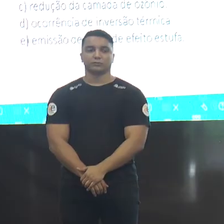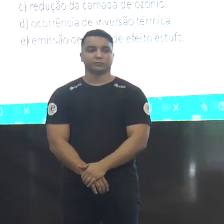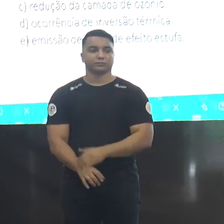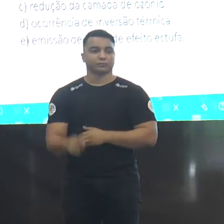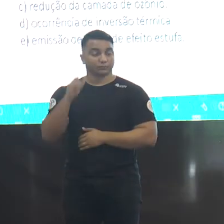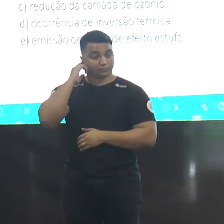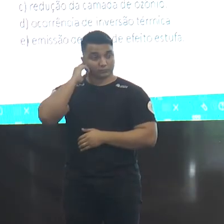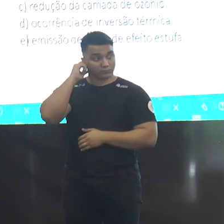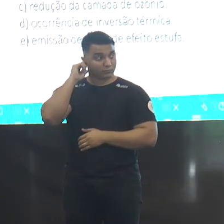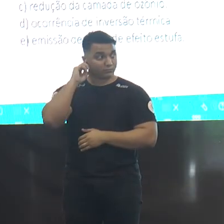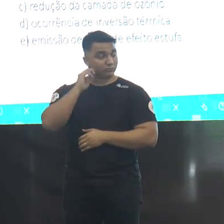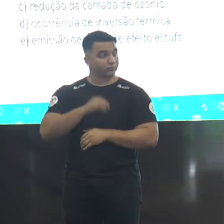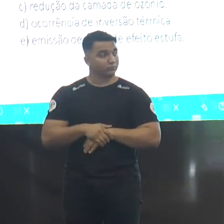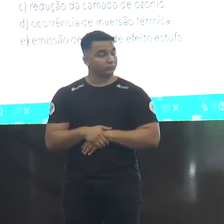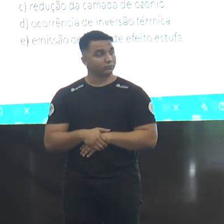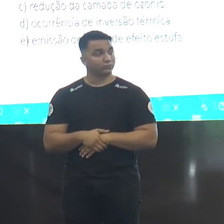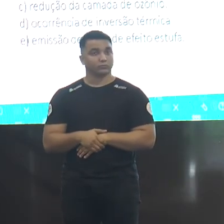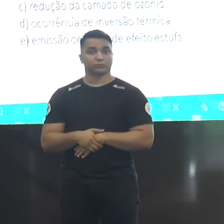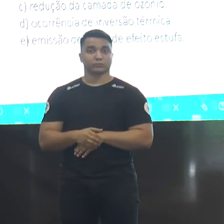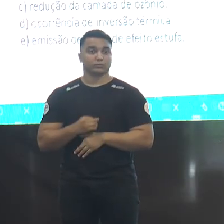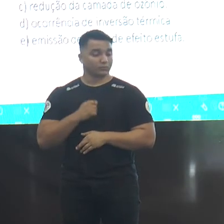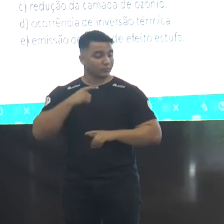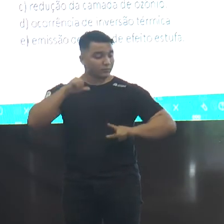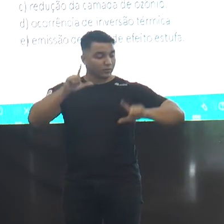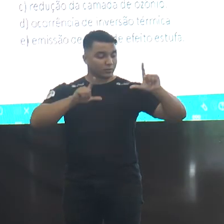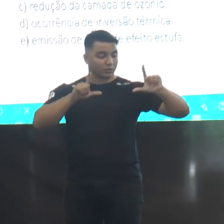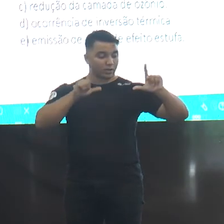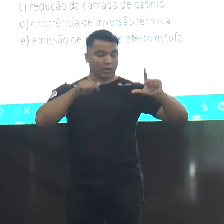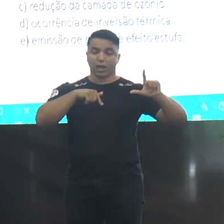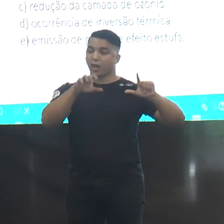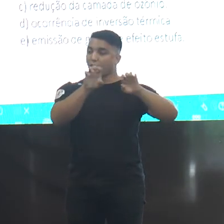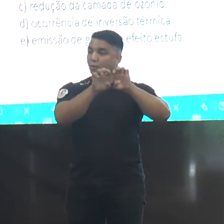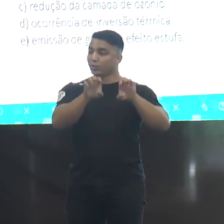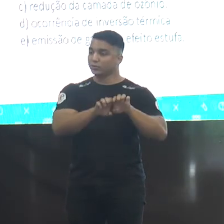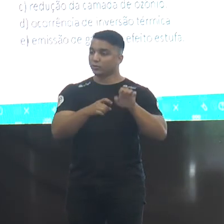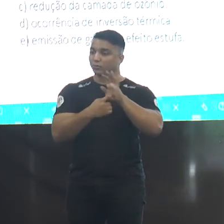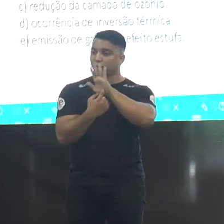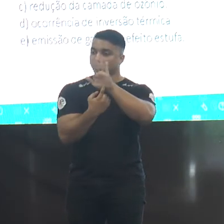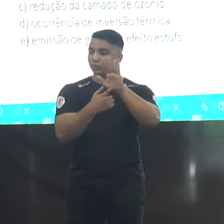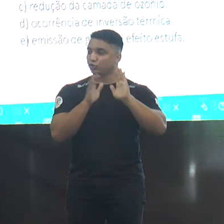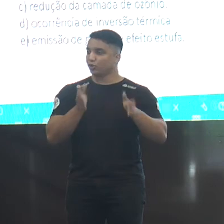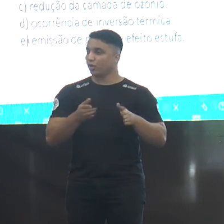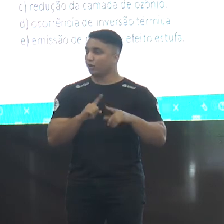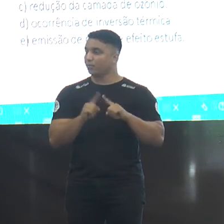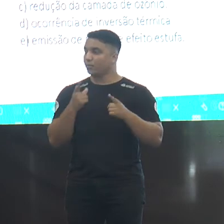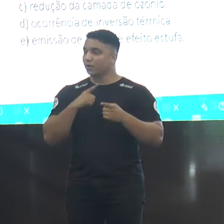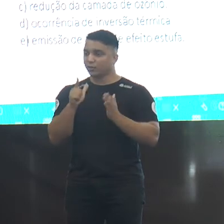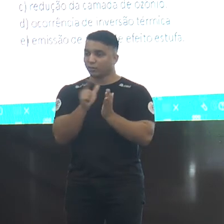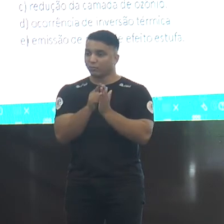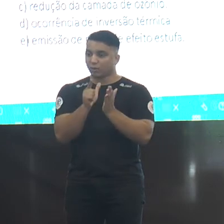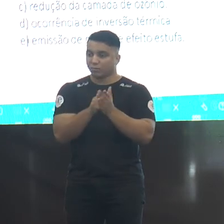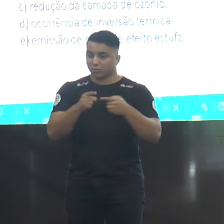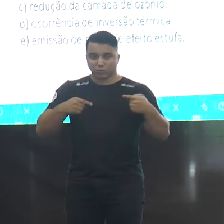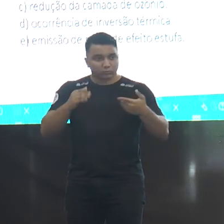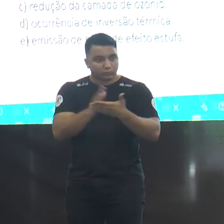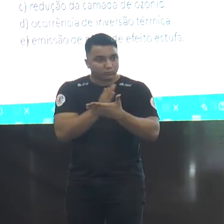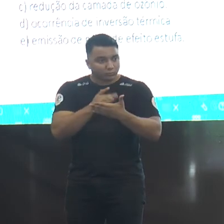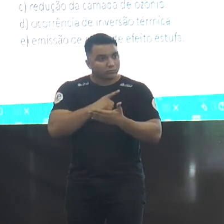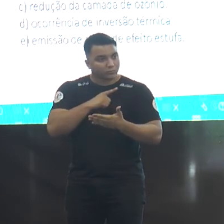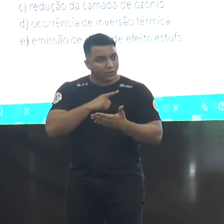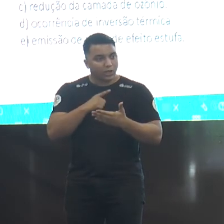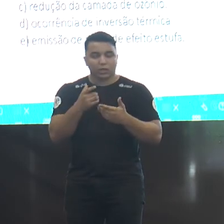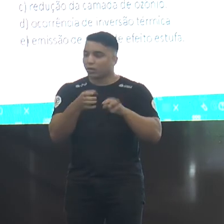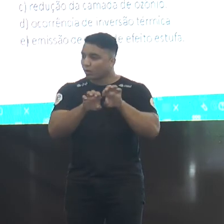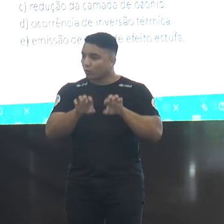É porque no telão está sem as equações. Mas quem está com a apostila tem as equações na